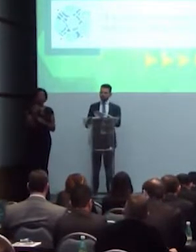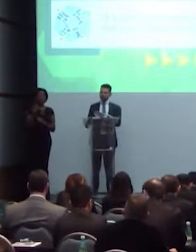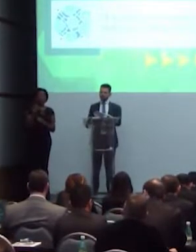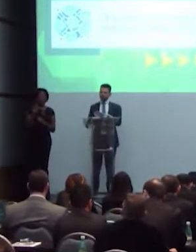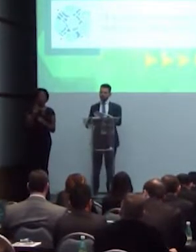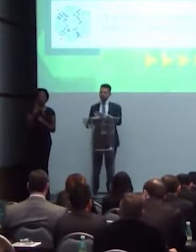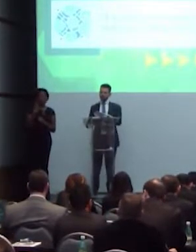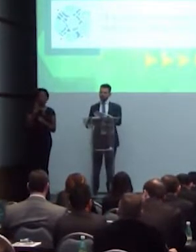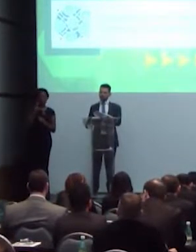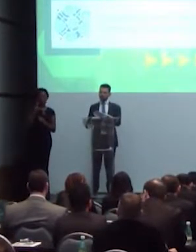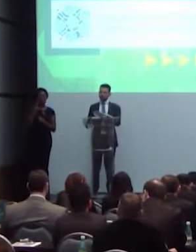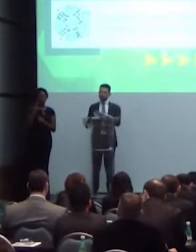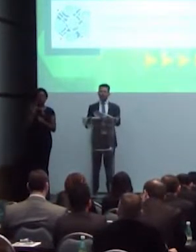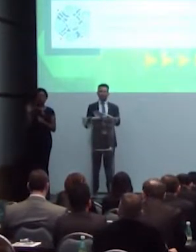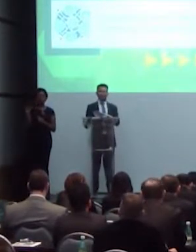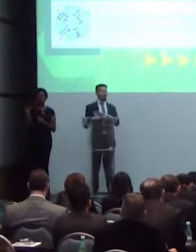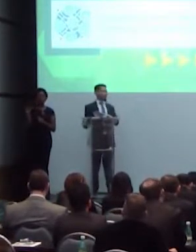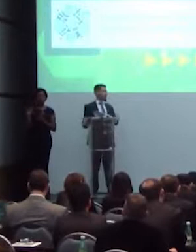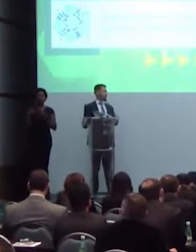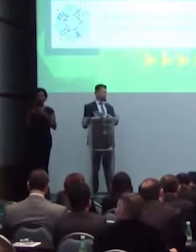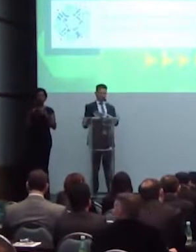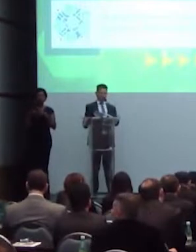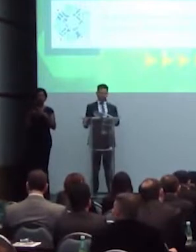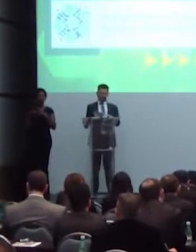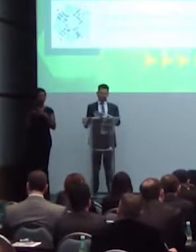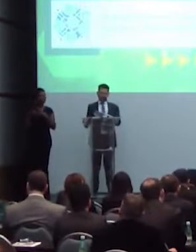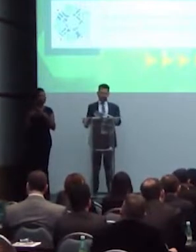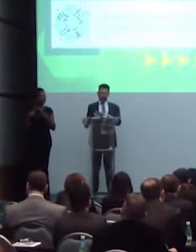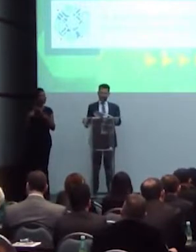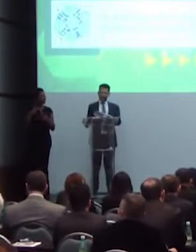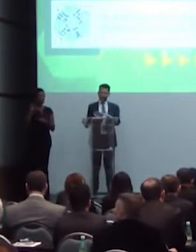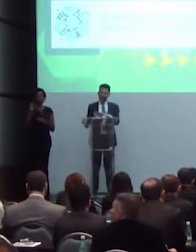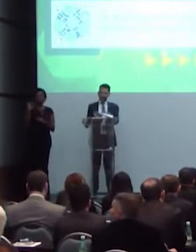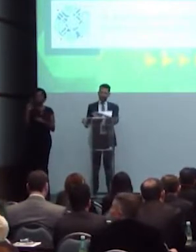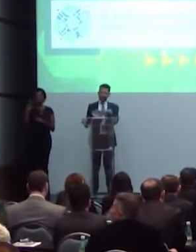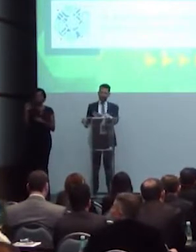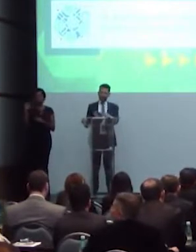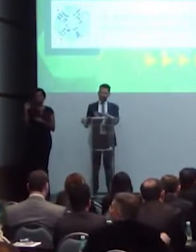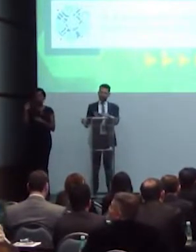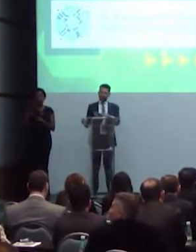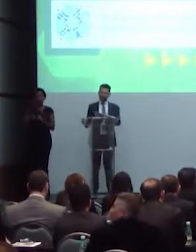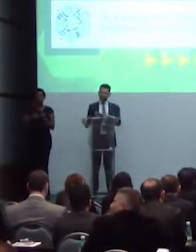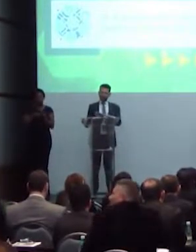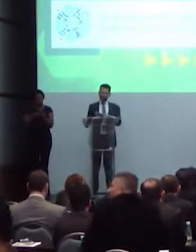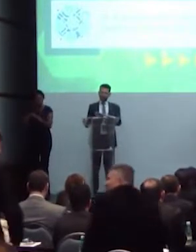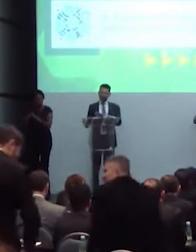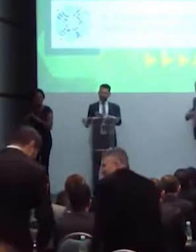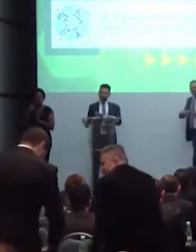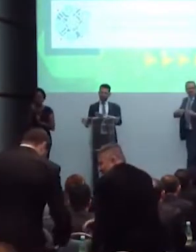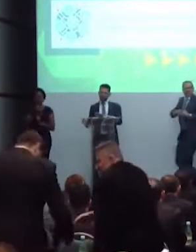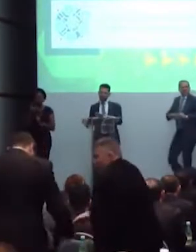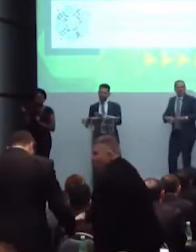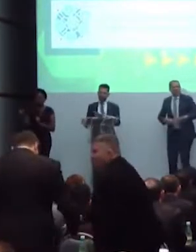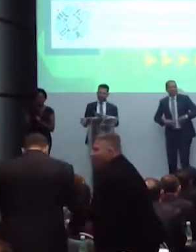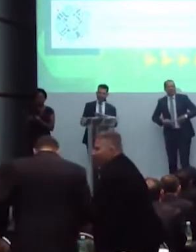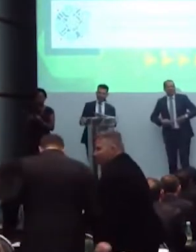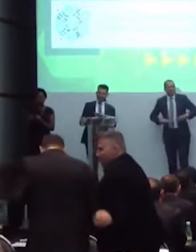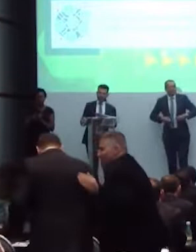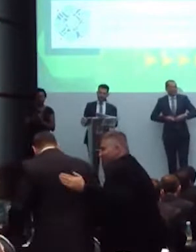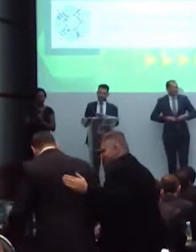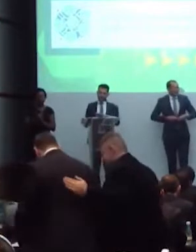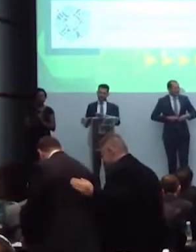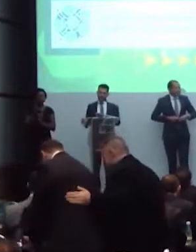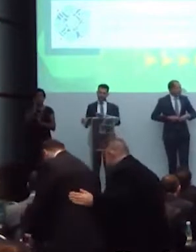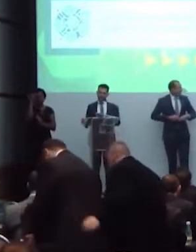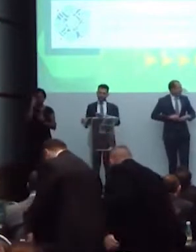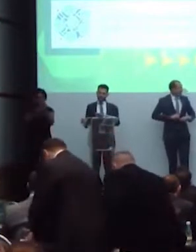de Administração e Finanças do Sebrae Nacional. A categoria pesquisador individual refere-se aos